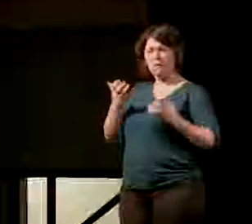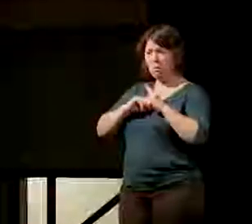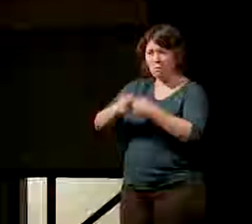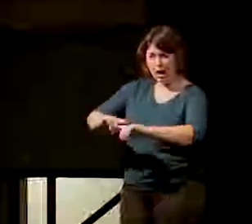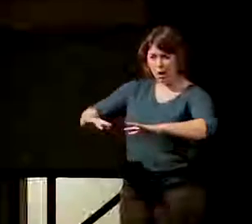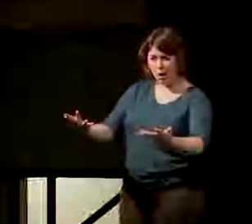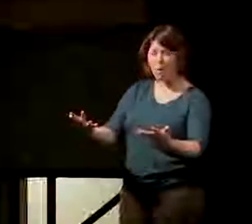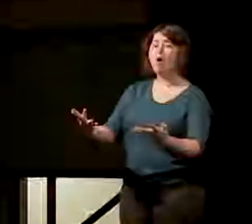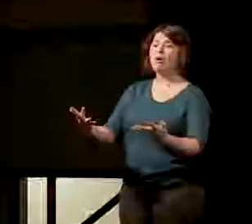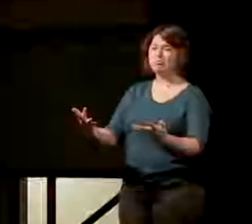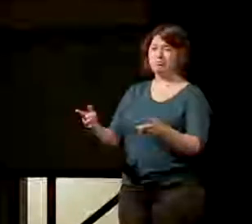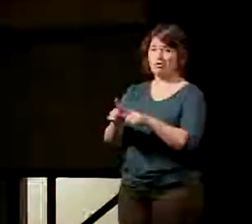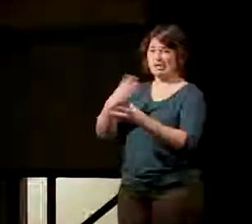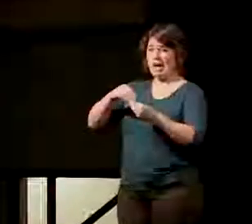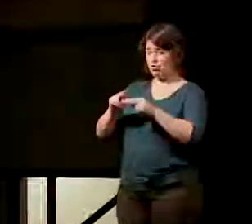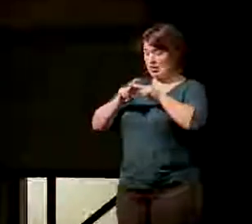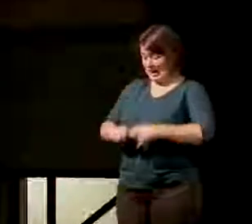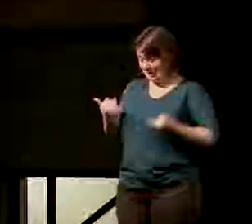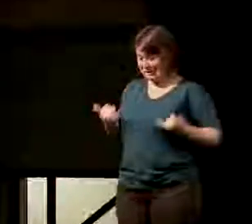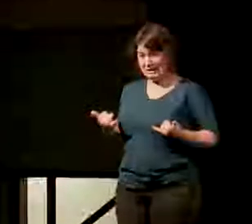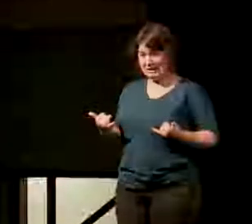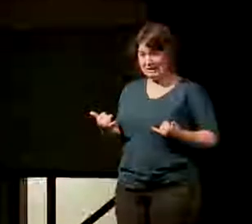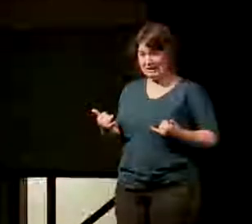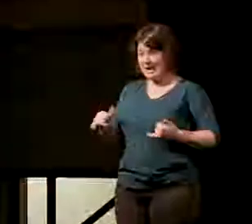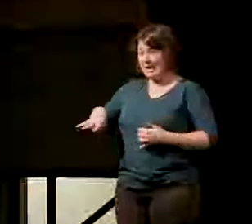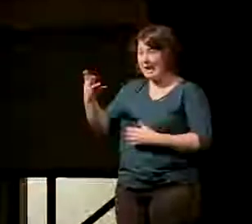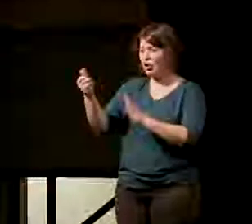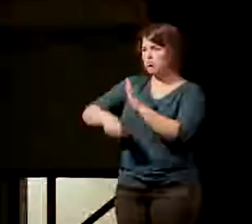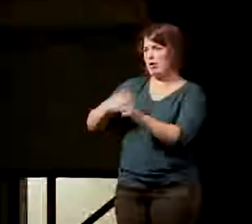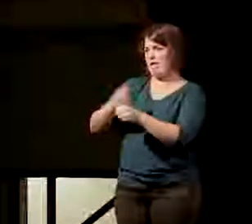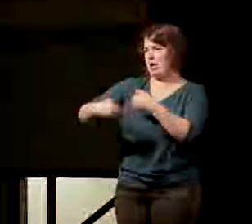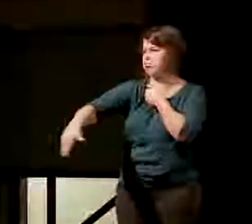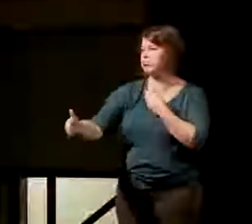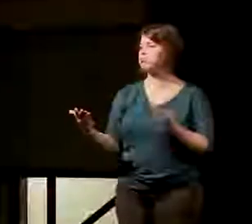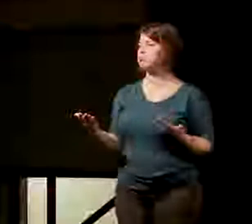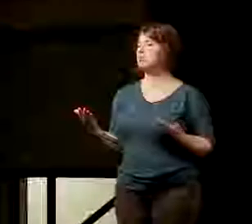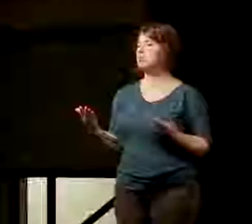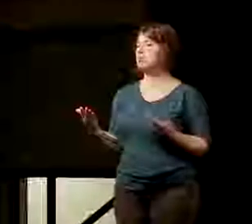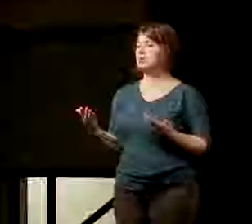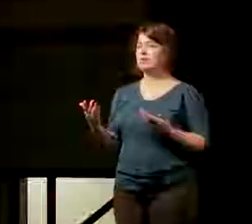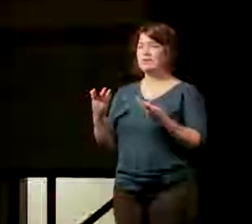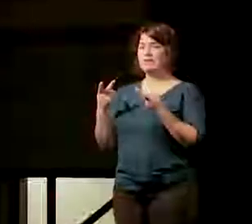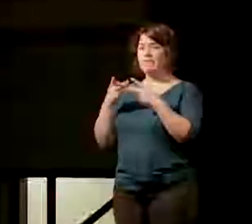convaincre, j'ajouterais qu'il me reste ici encore 14 mois de travail. Et dans